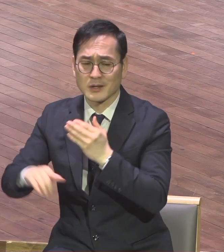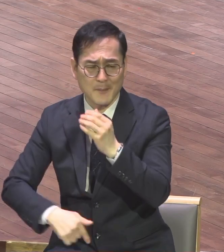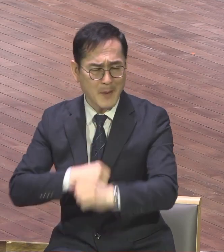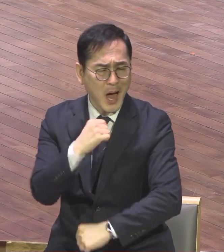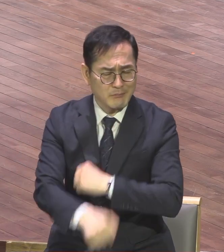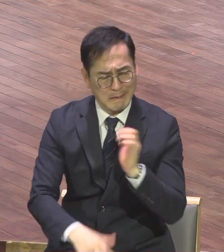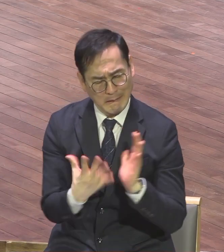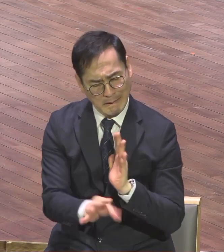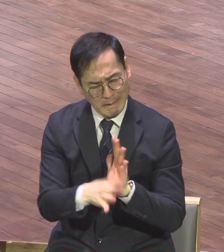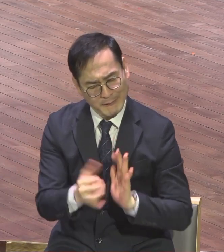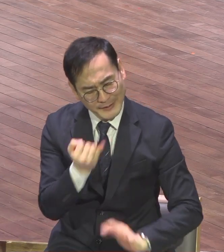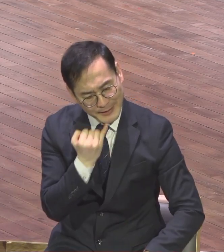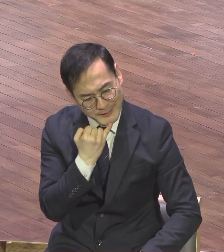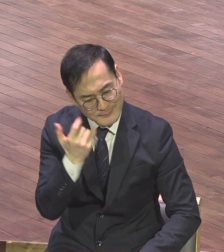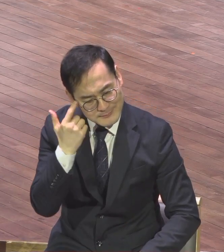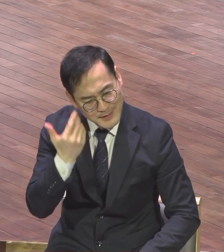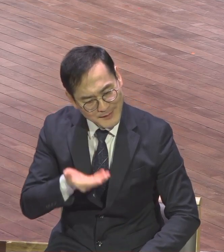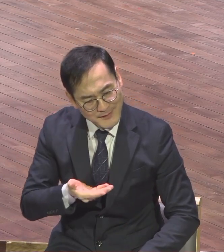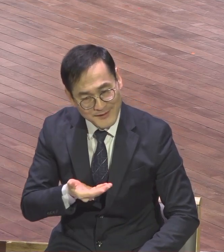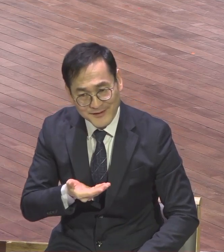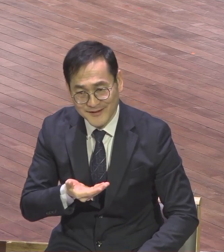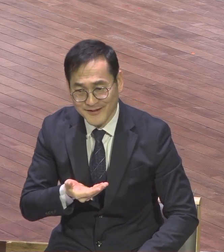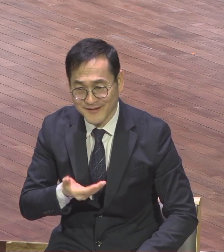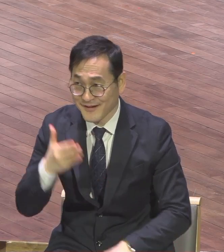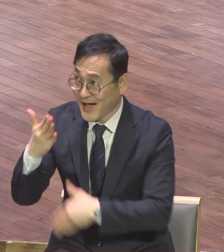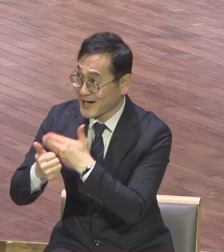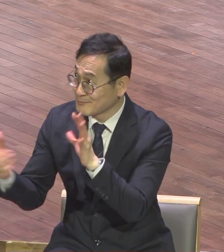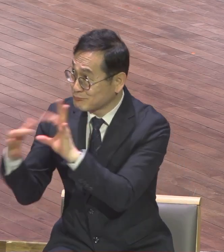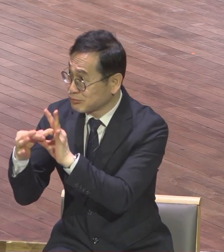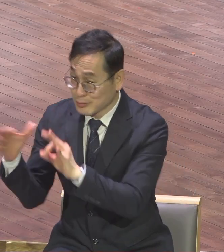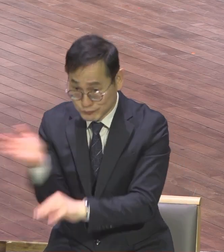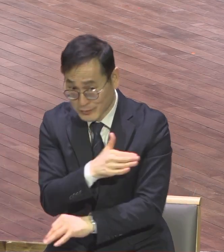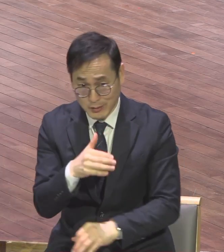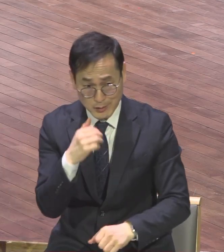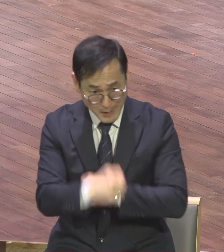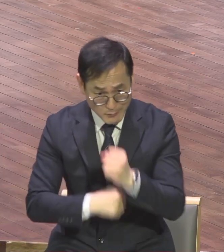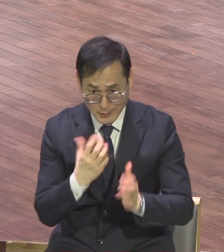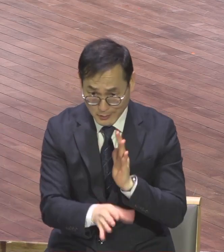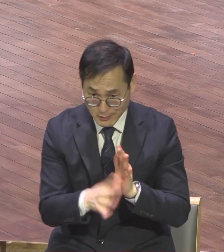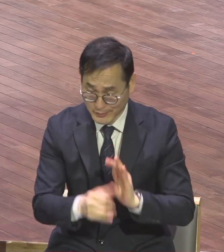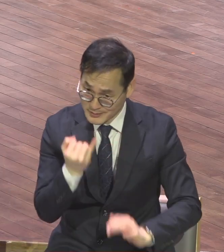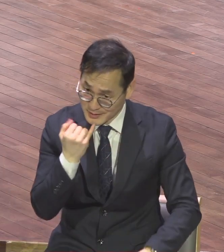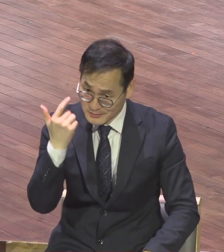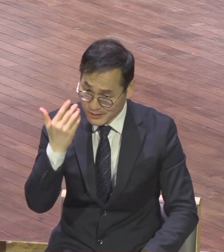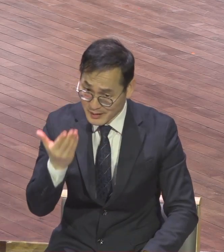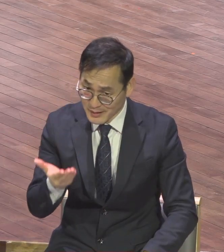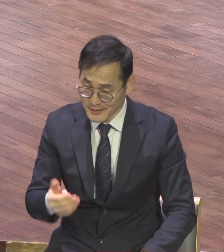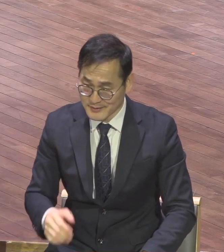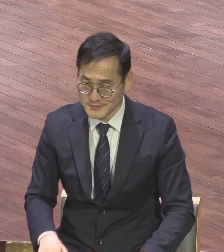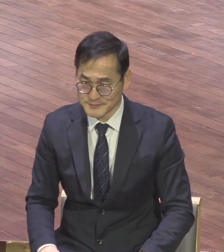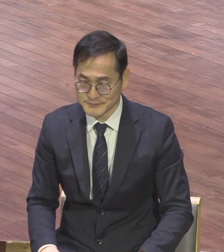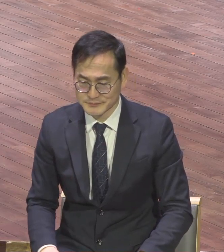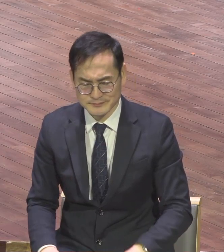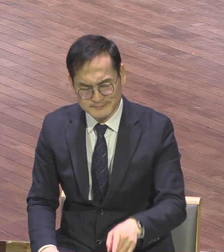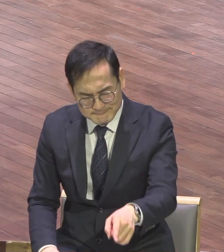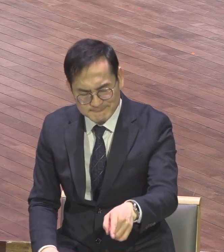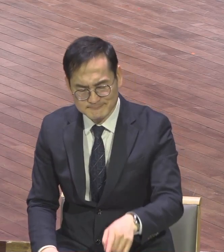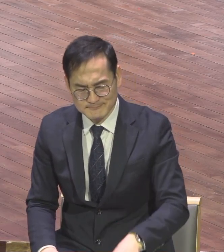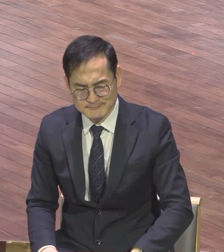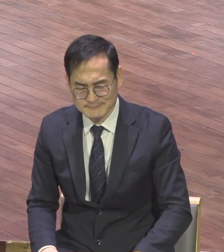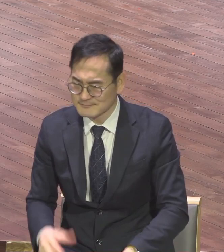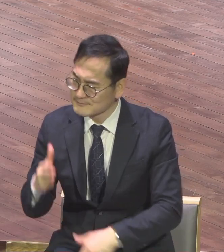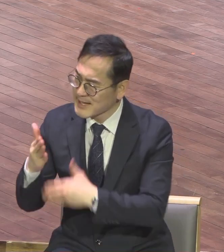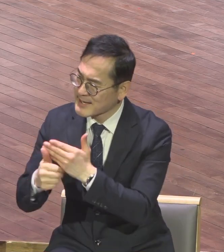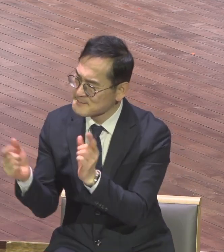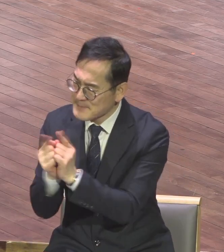사람들이 말이야 좀 바르고 착하고 본이 돼야지 삶이 좀 훌륭하고 발라야지 막 그렇게 막 살면서 다